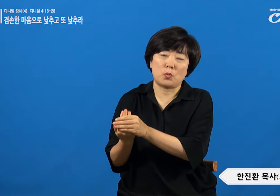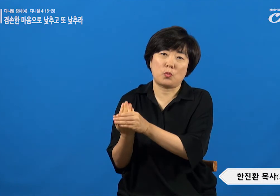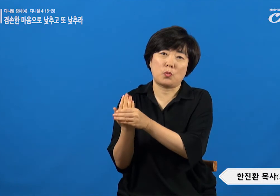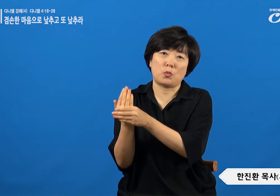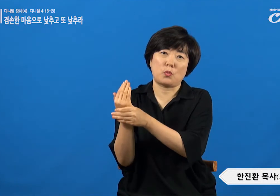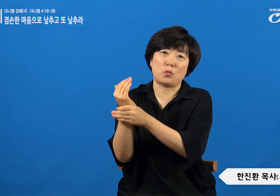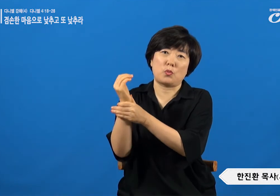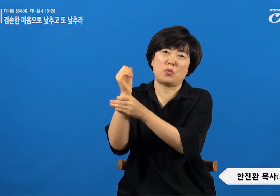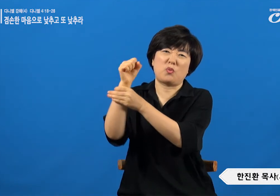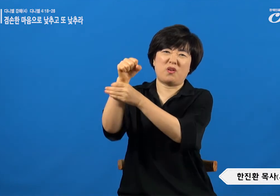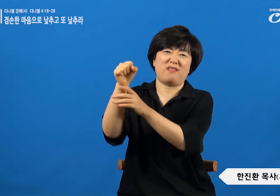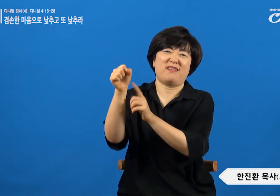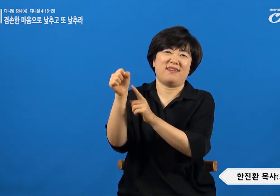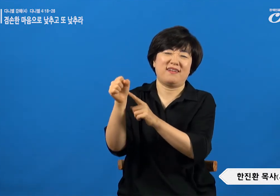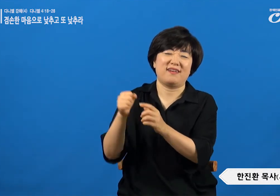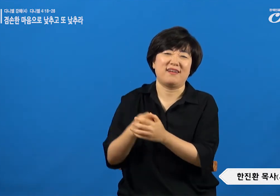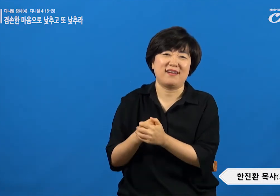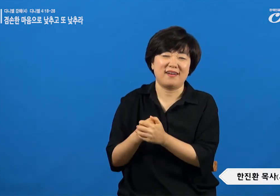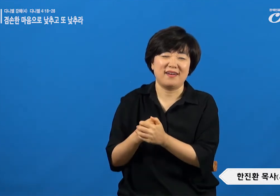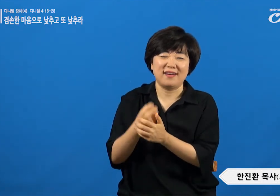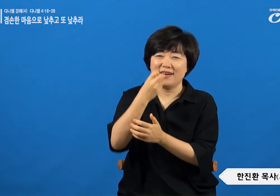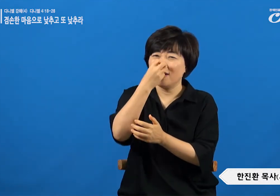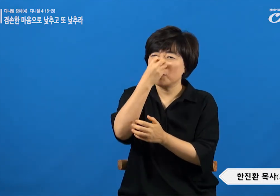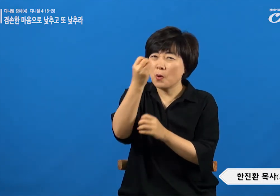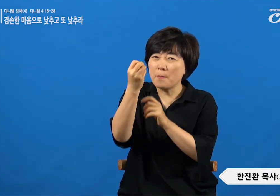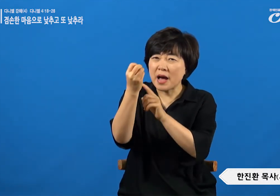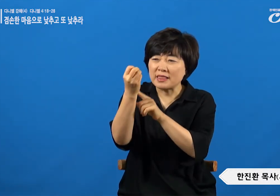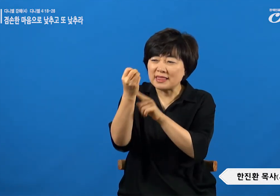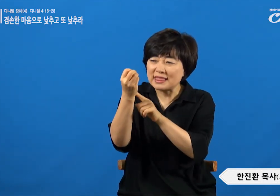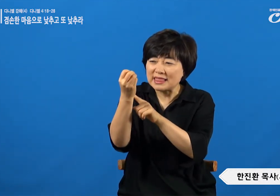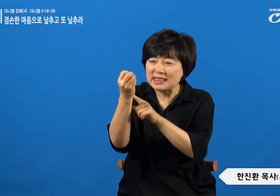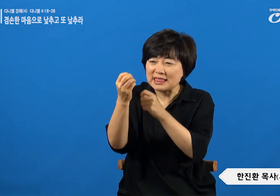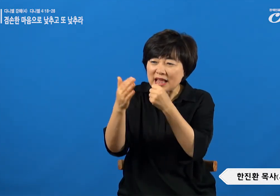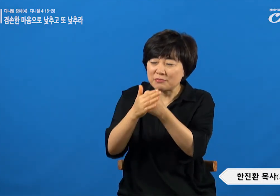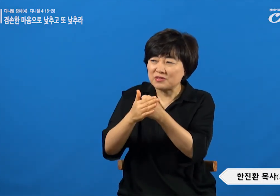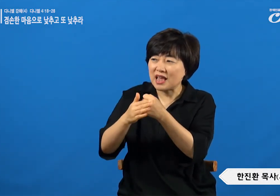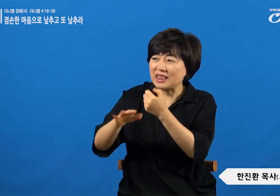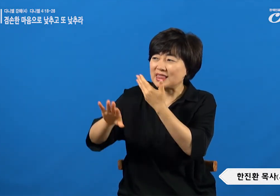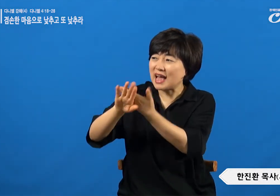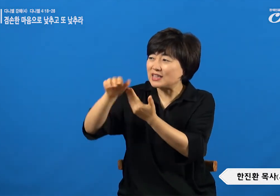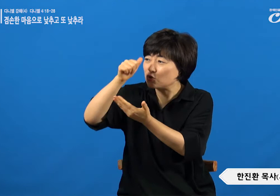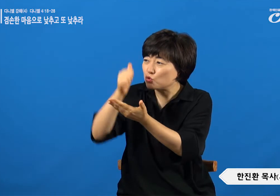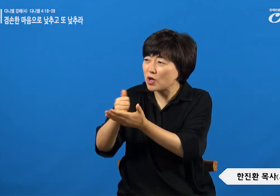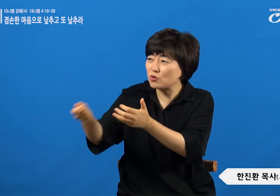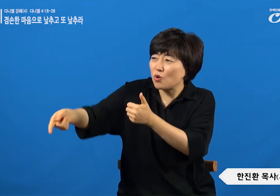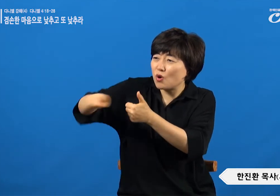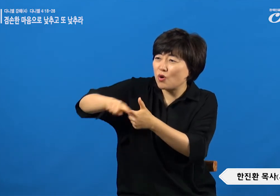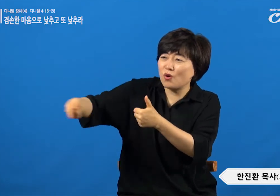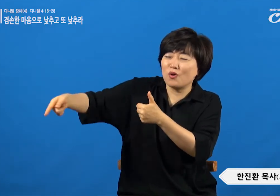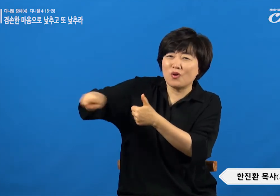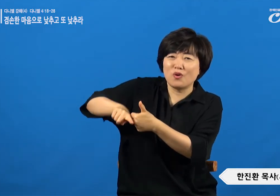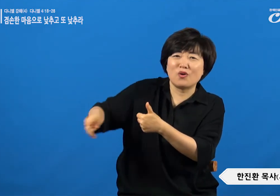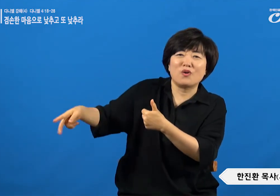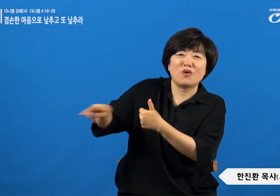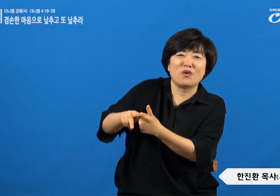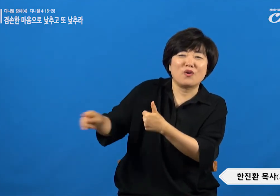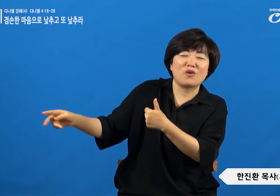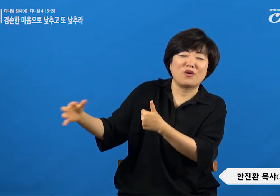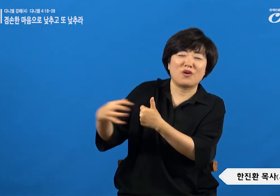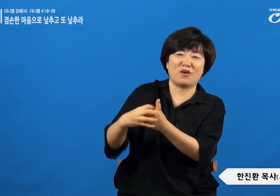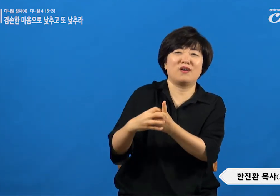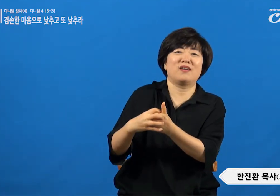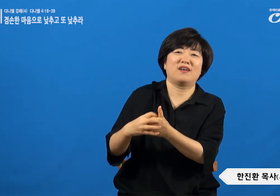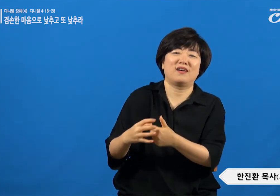고개를 쳐들고 일어날 것입니다. 그리고 그 교만으로부터 다른 죄들도 다시 슬슬 돋아나기 시작할 것입니다.